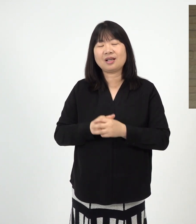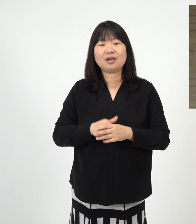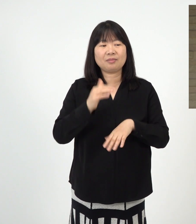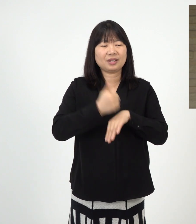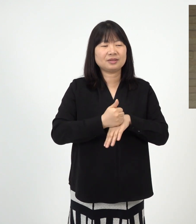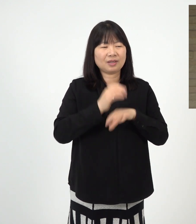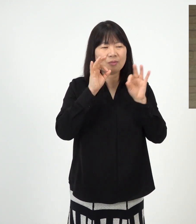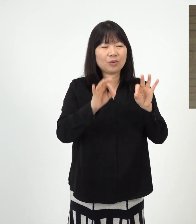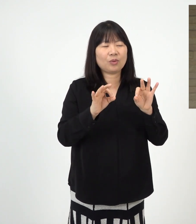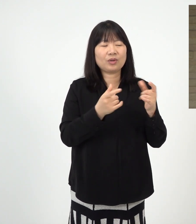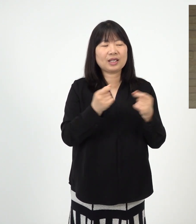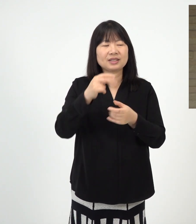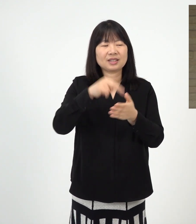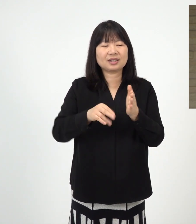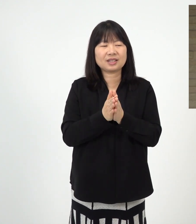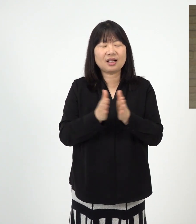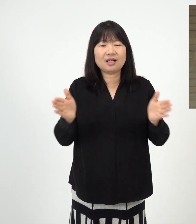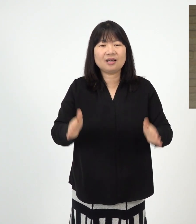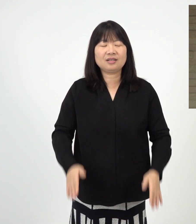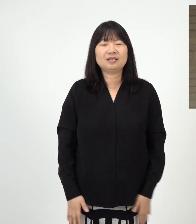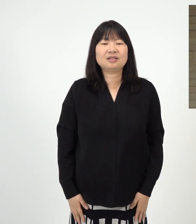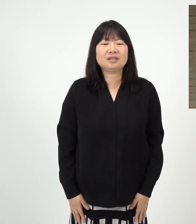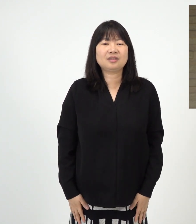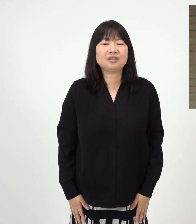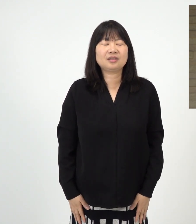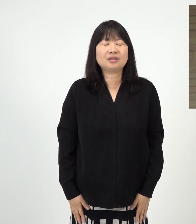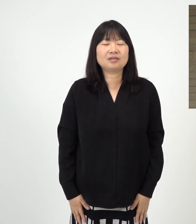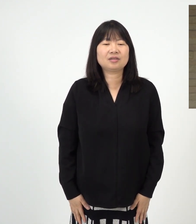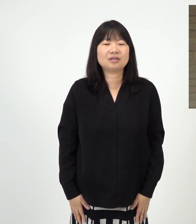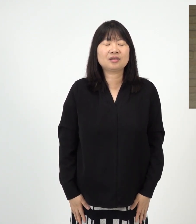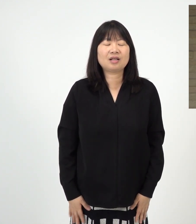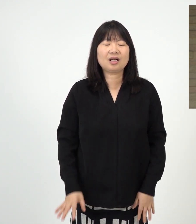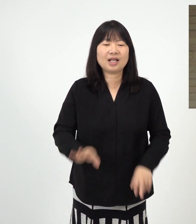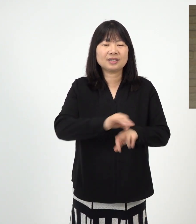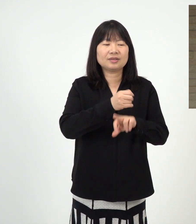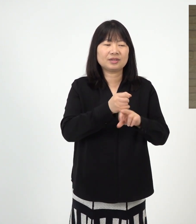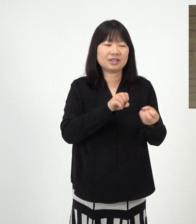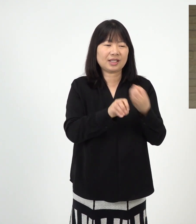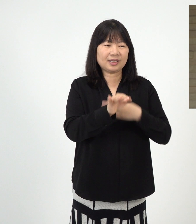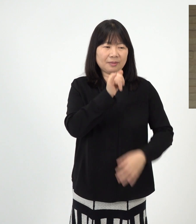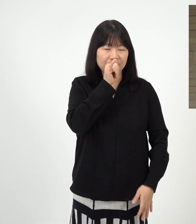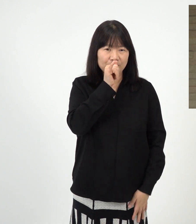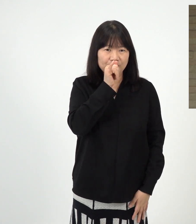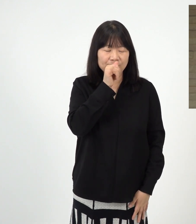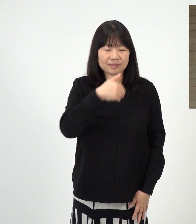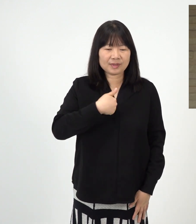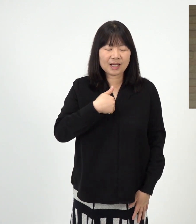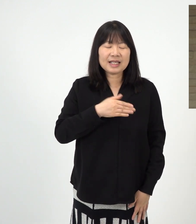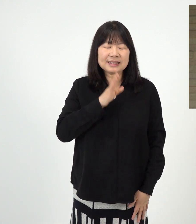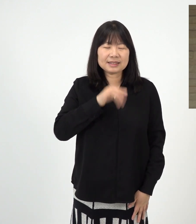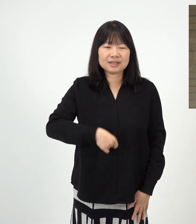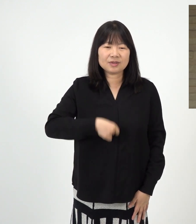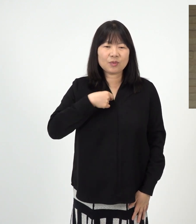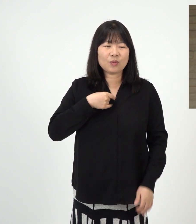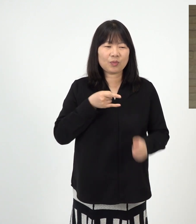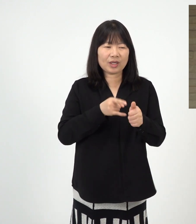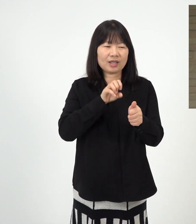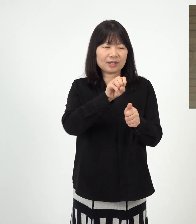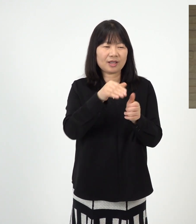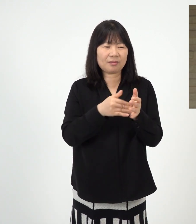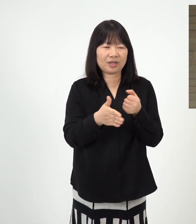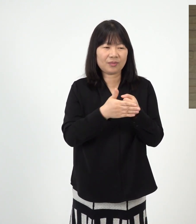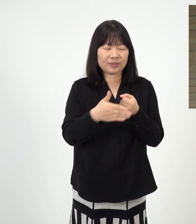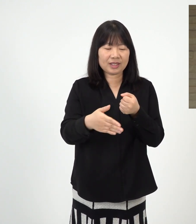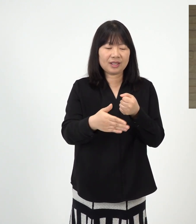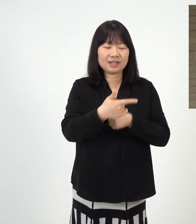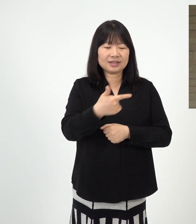45절 같이 한번 읽읍시다. 시작. 이에 임금이 대답하여 이르시되 내가 진실로 너희에게 이르노니